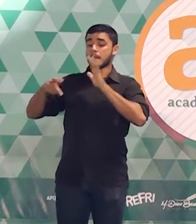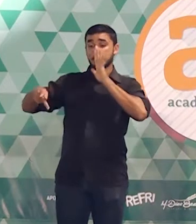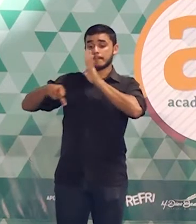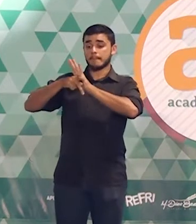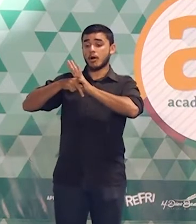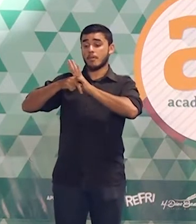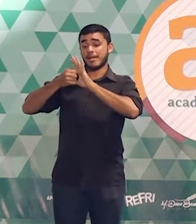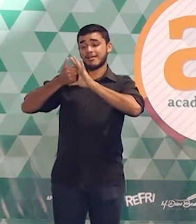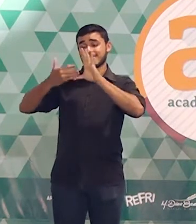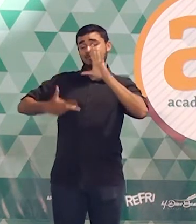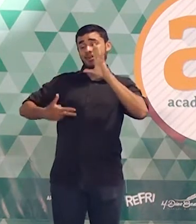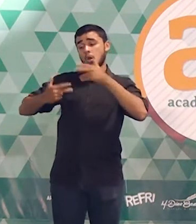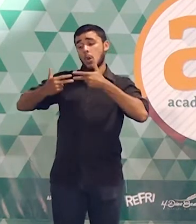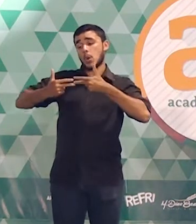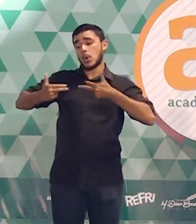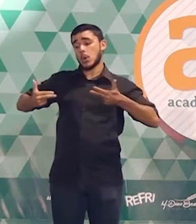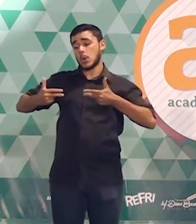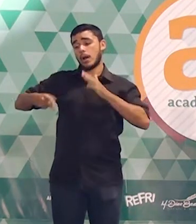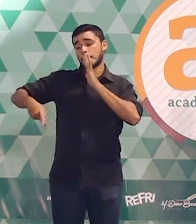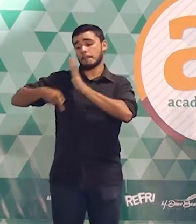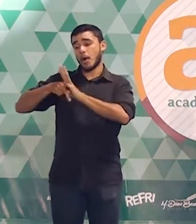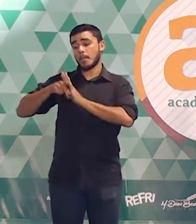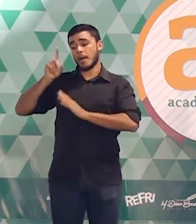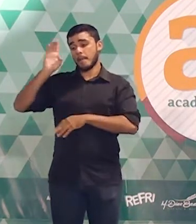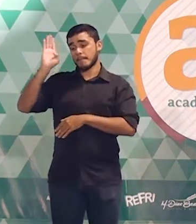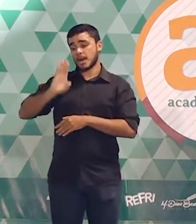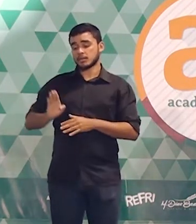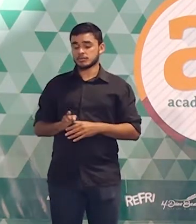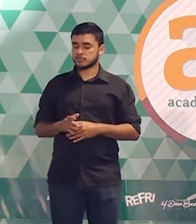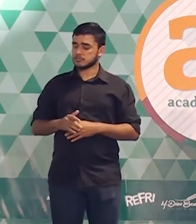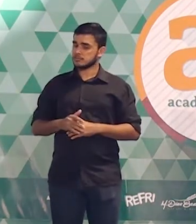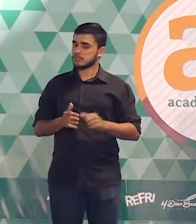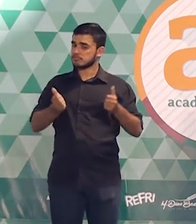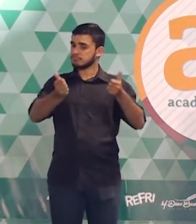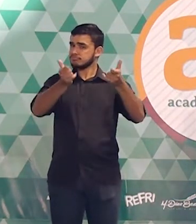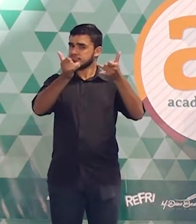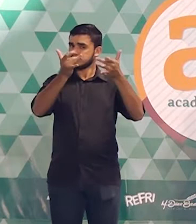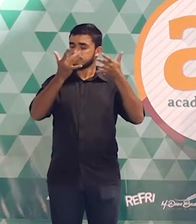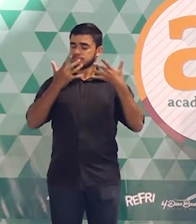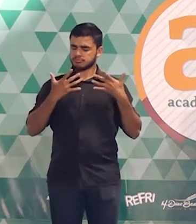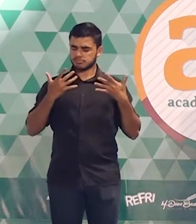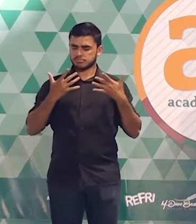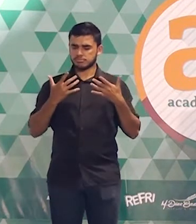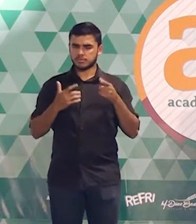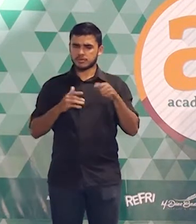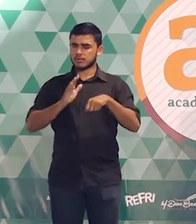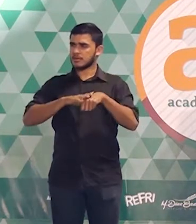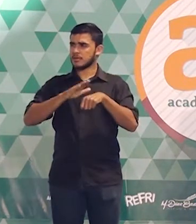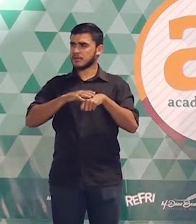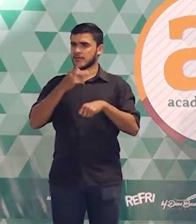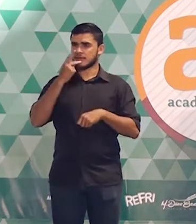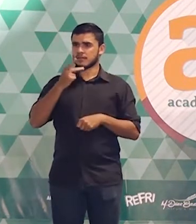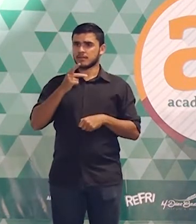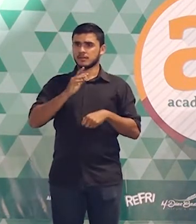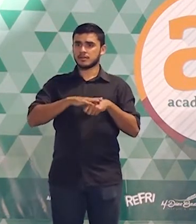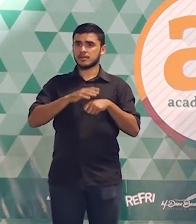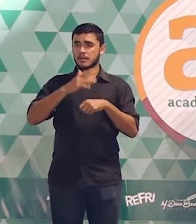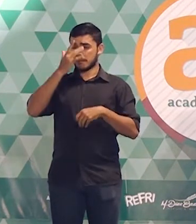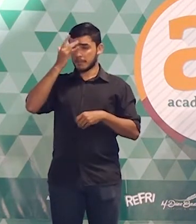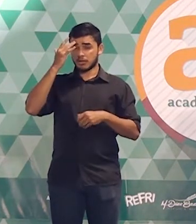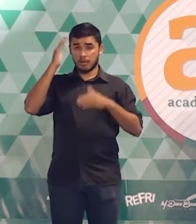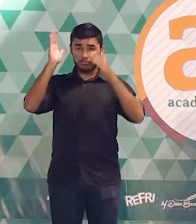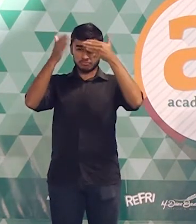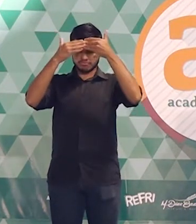brasileiro. Quando ele disse, isto é coisa de brasileiro, que me soou como se fosse, isso é coisa de